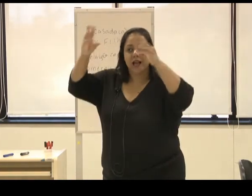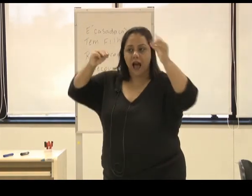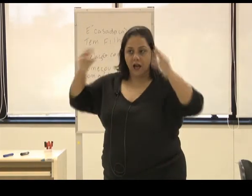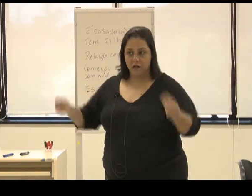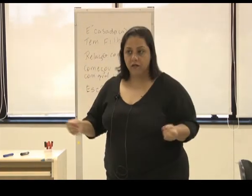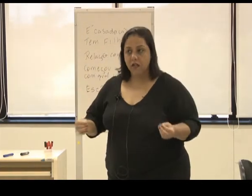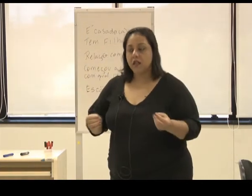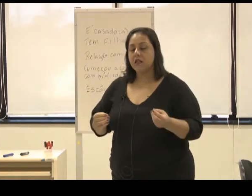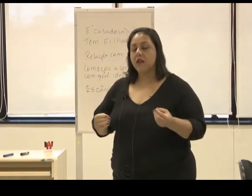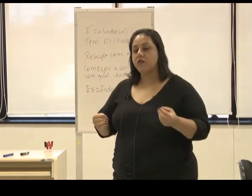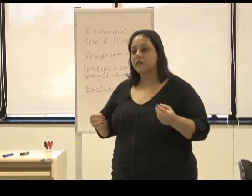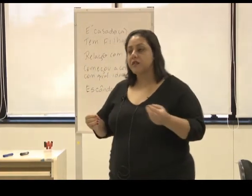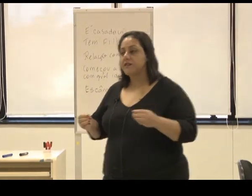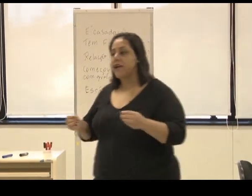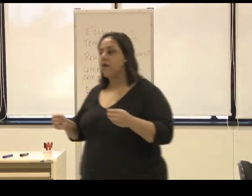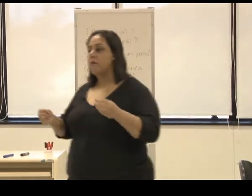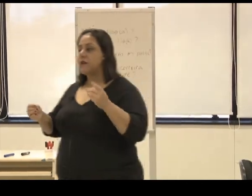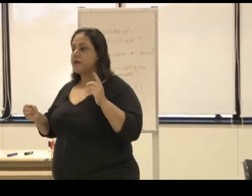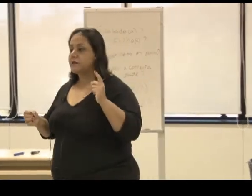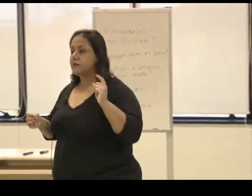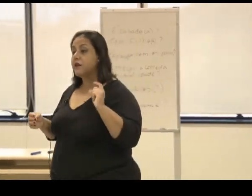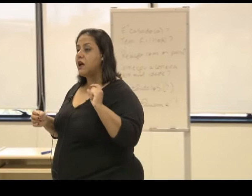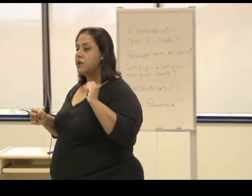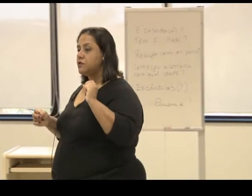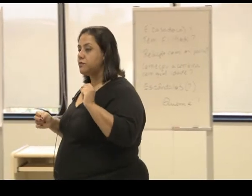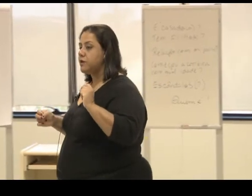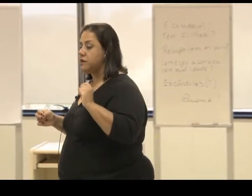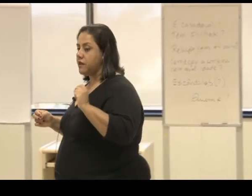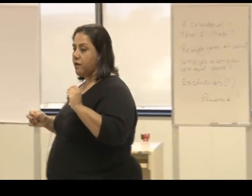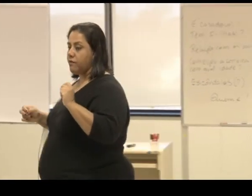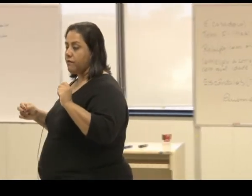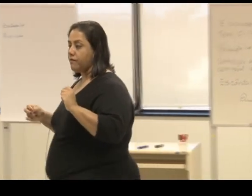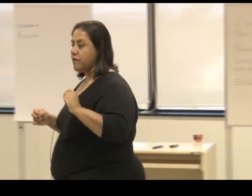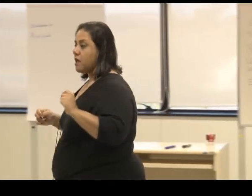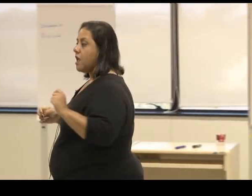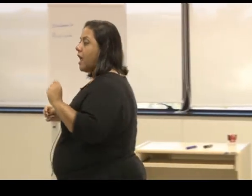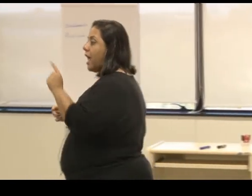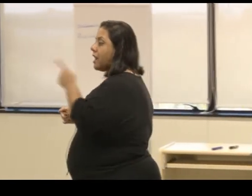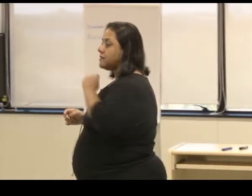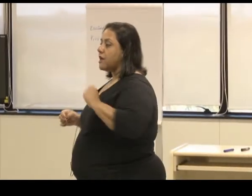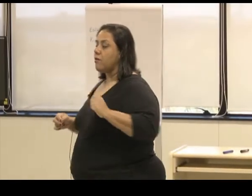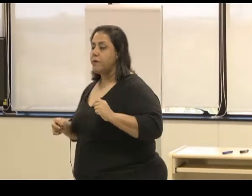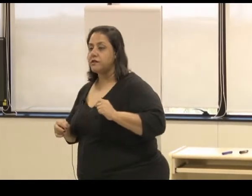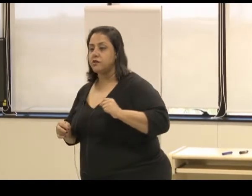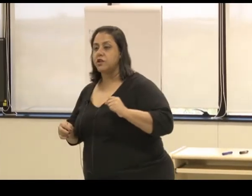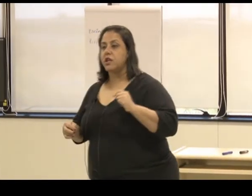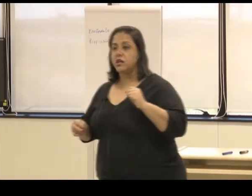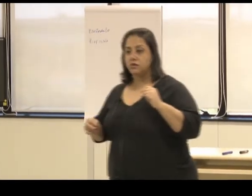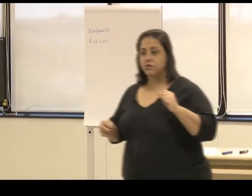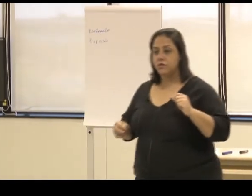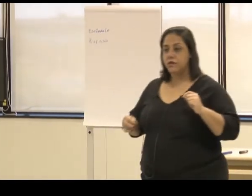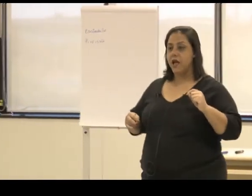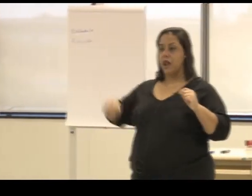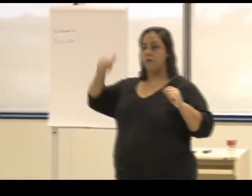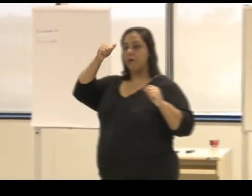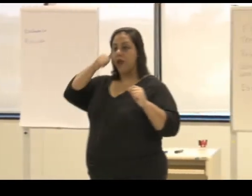piscar. Então, vocês deram pistas grandes, por exemplo. Elas deram pistas de início, era uma